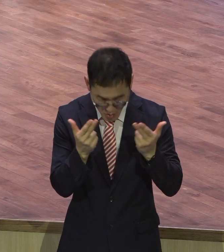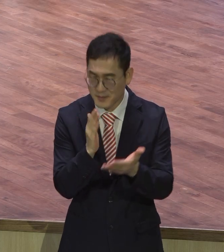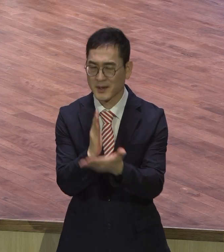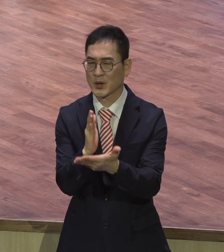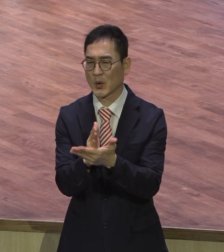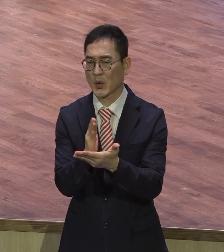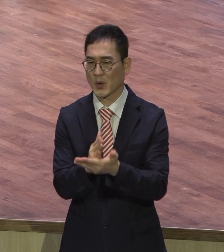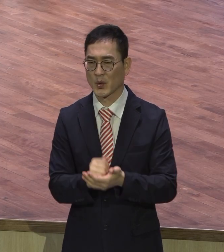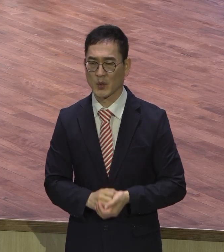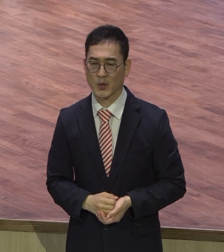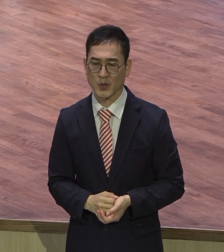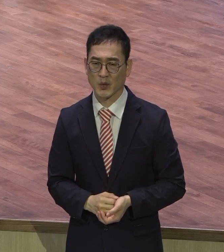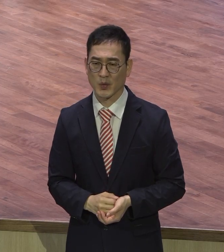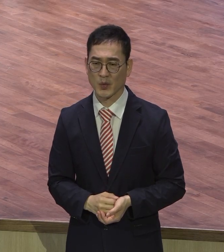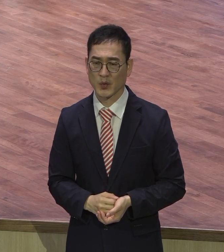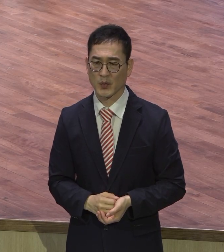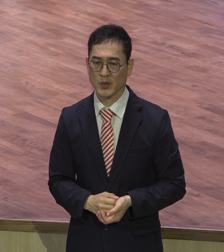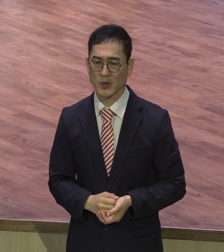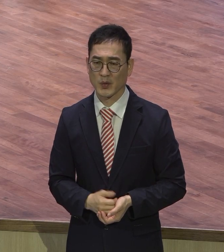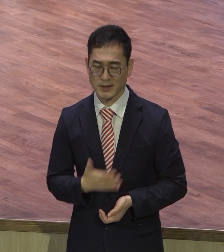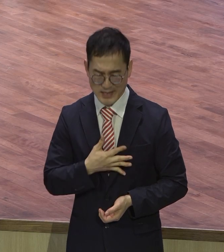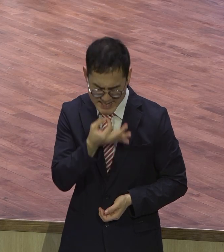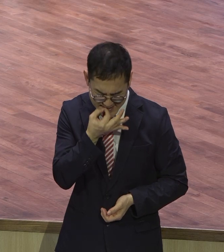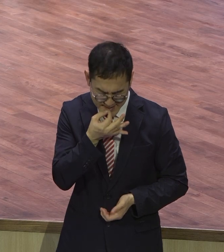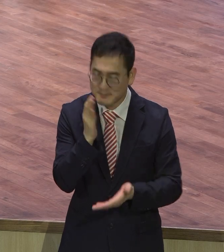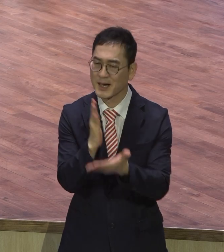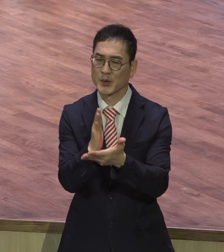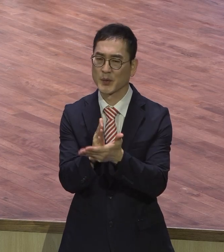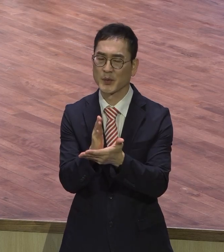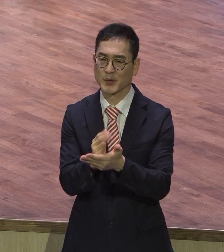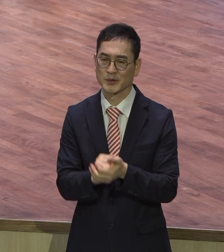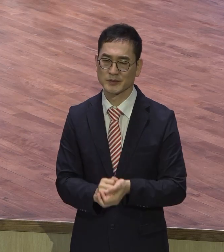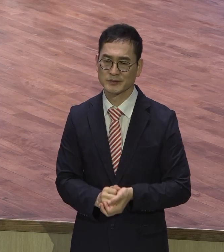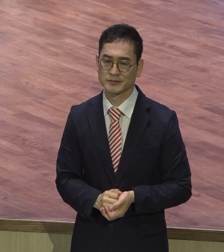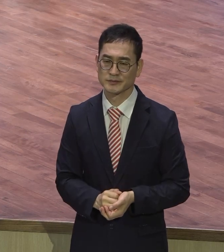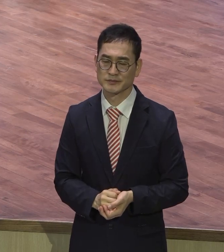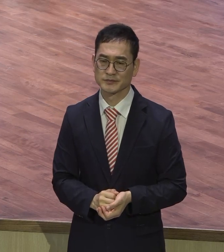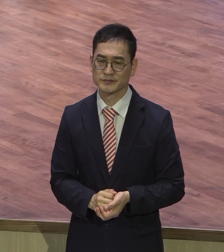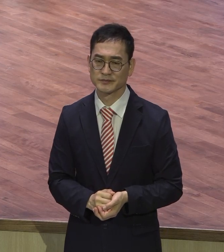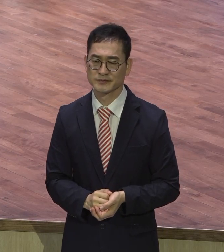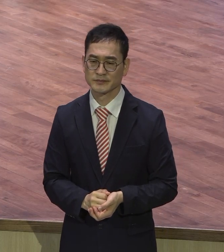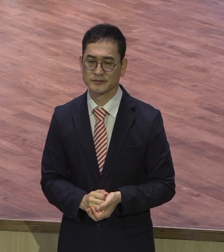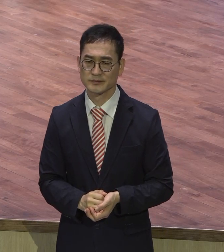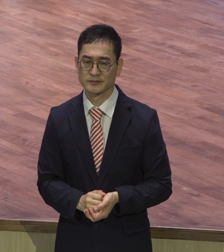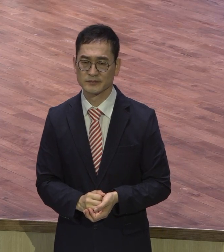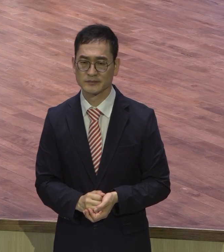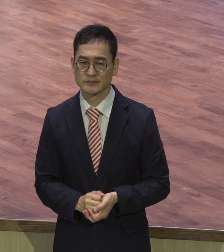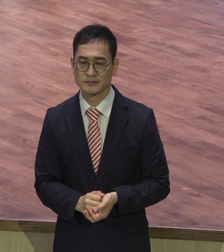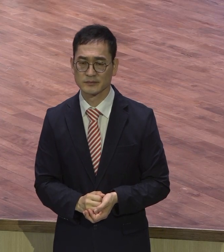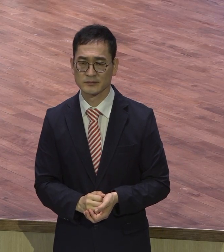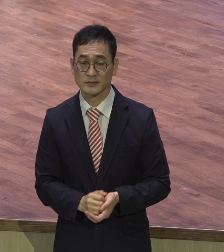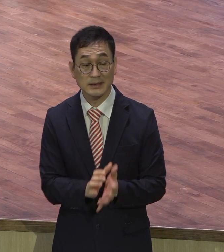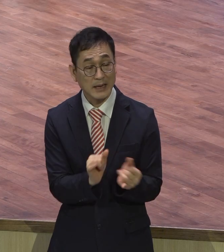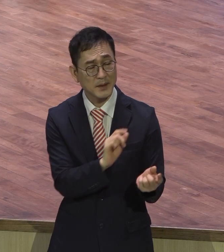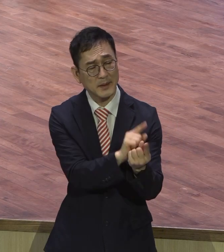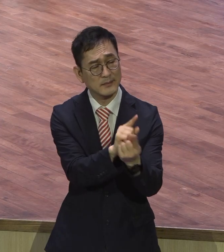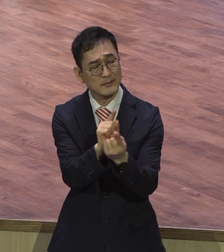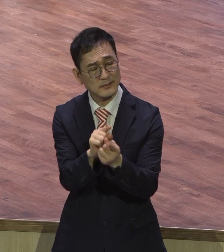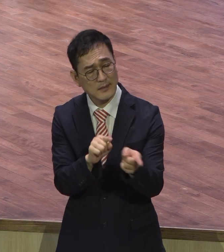여러분이 세상에 눈을 뜨고 보세요. 세상 일하면서 만나면서 많은 구원받을 사람이 얼마나 많은데